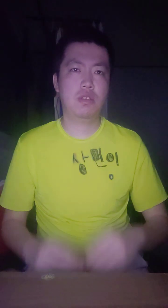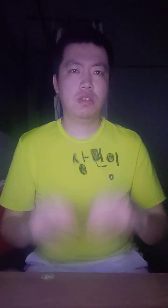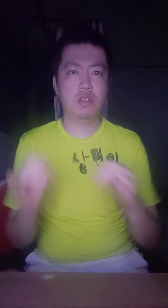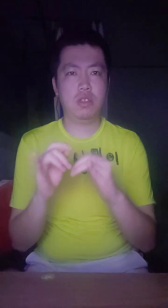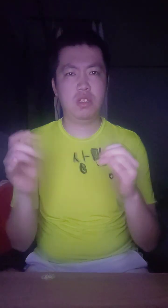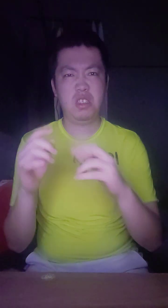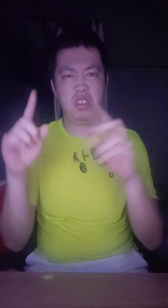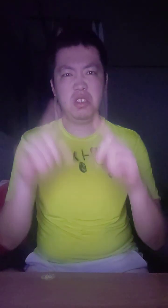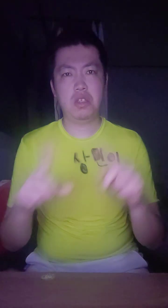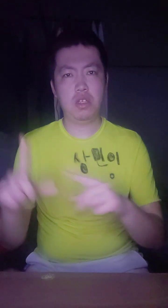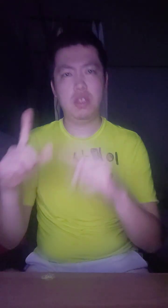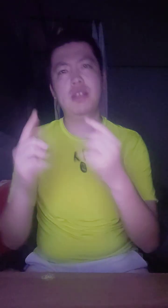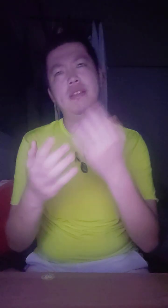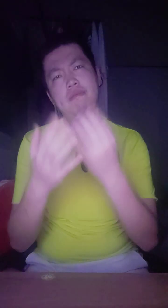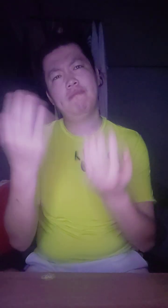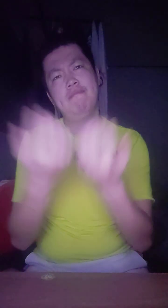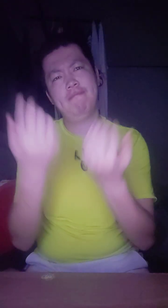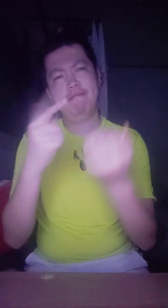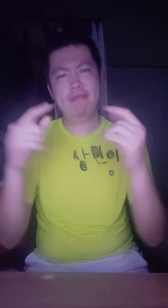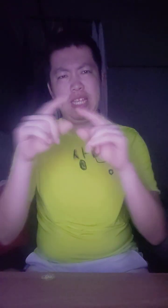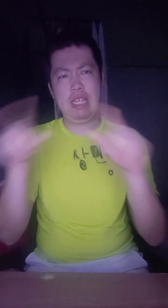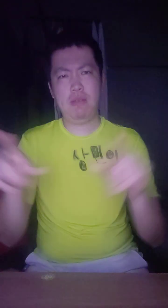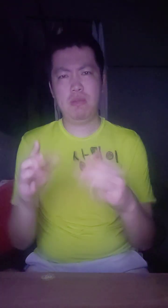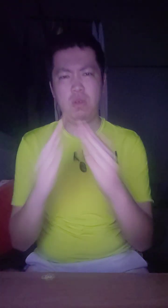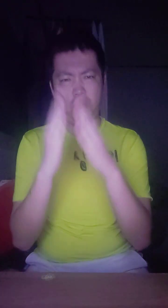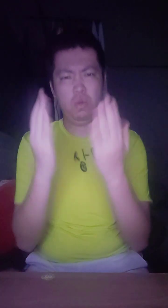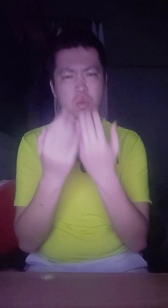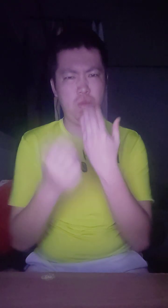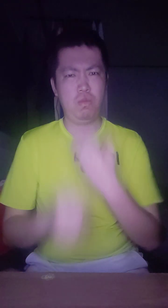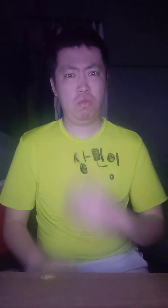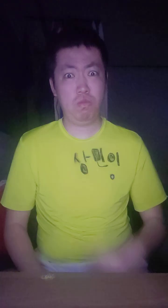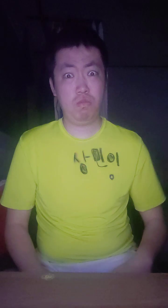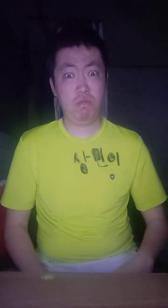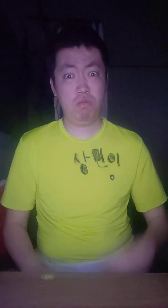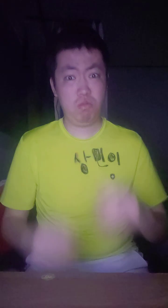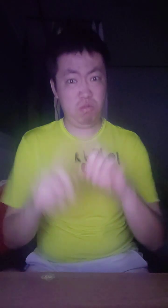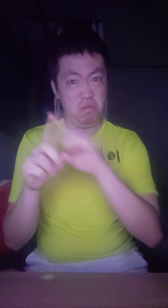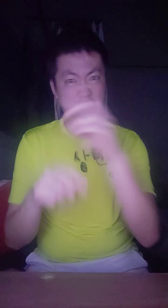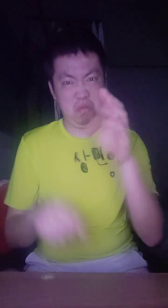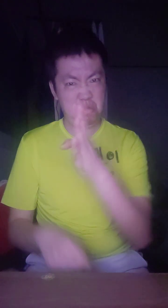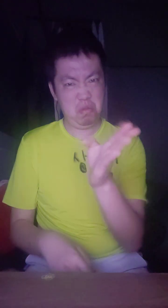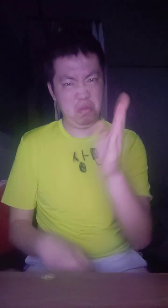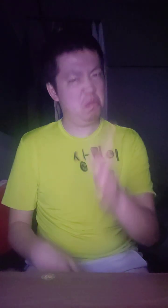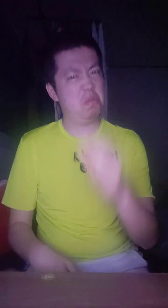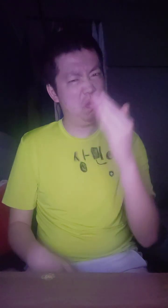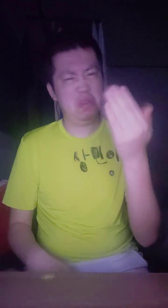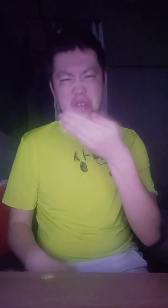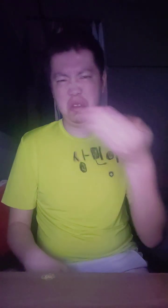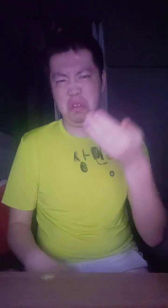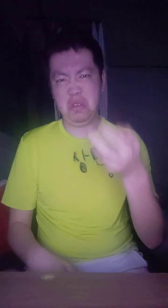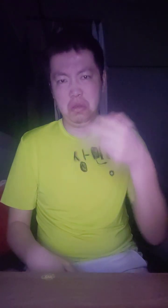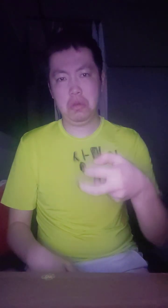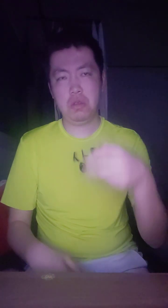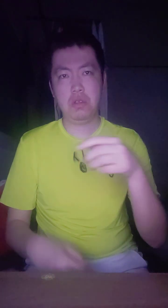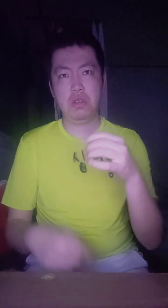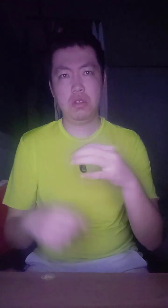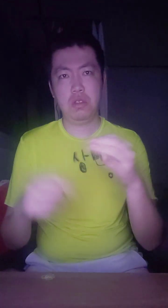집안은 그야말로 펄펄 끓는 가마솥입니다. 냉장고 음식도 그새 쉬어버렸고 연신 부채질을